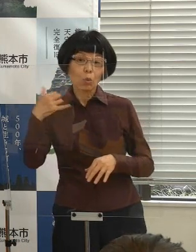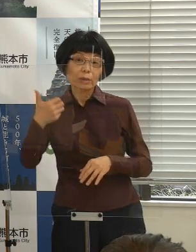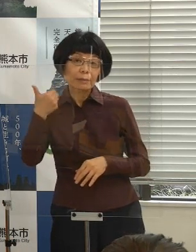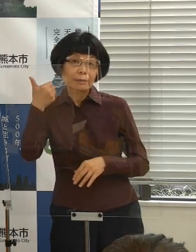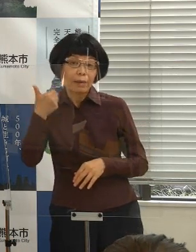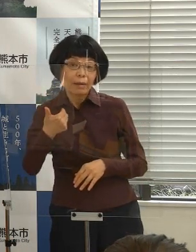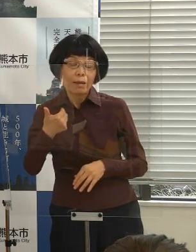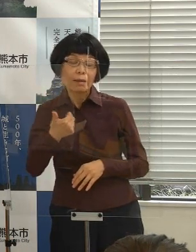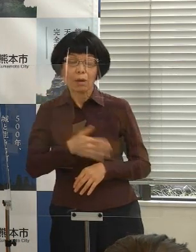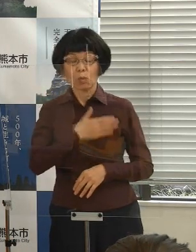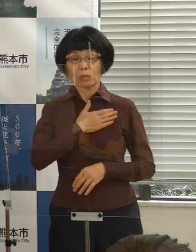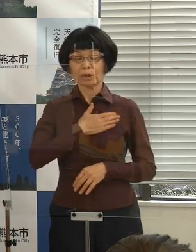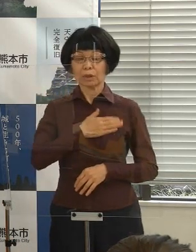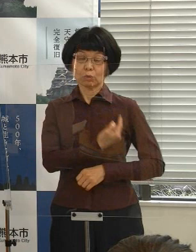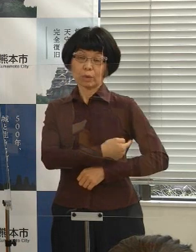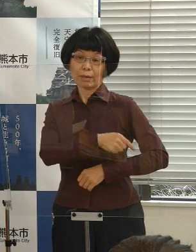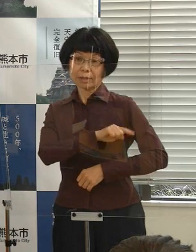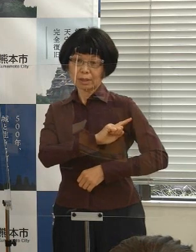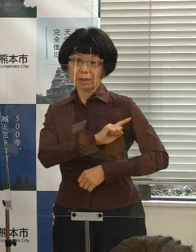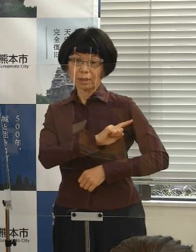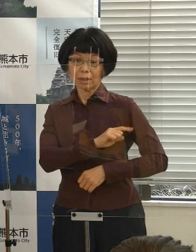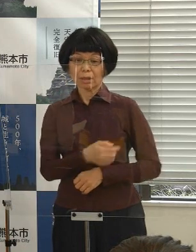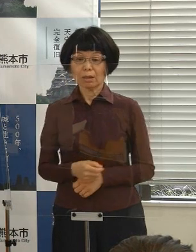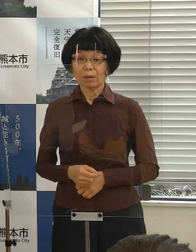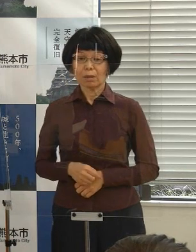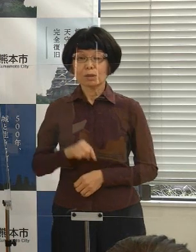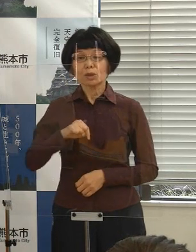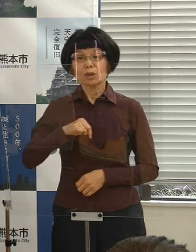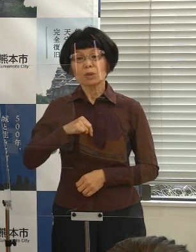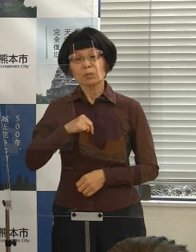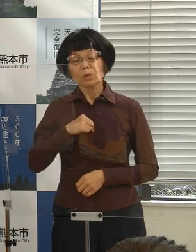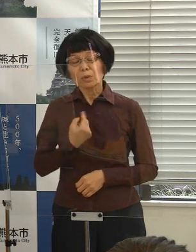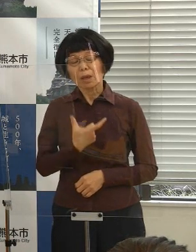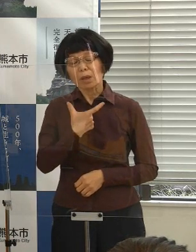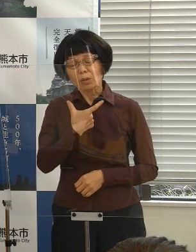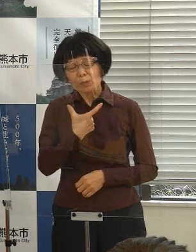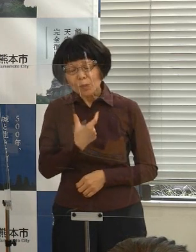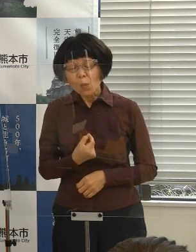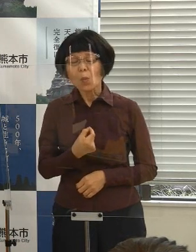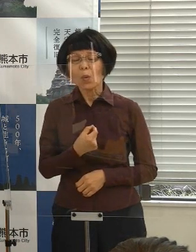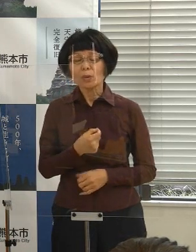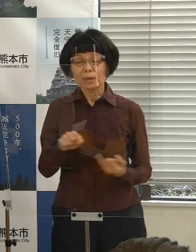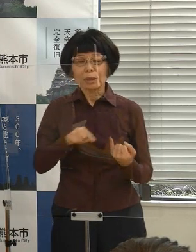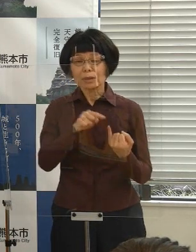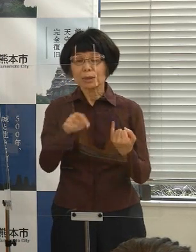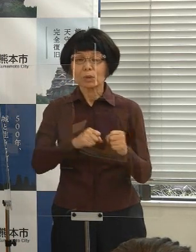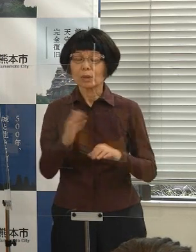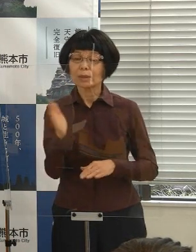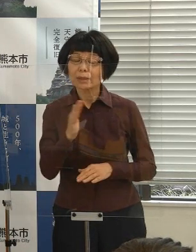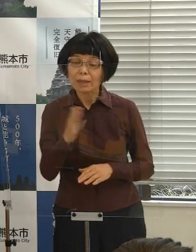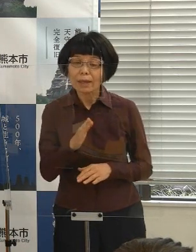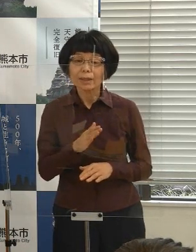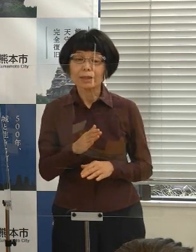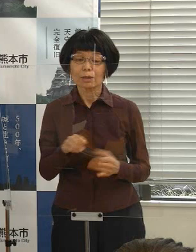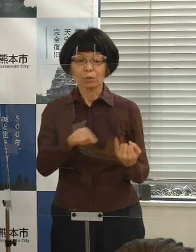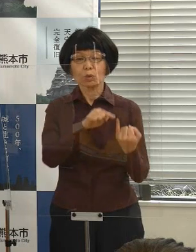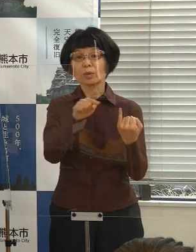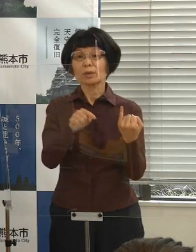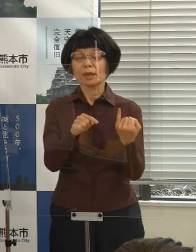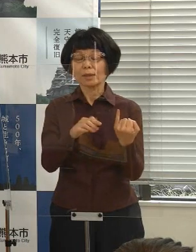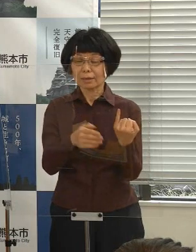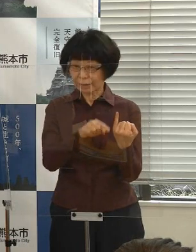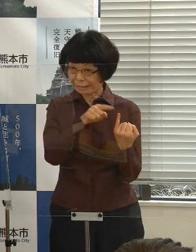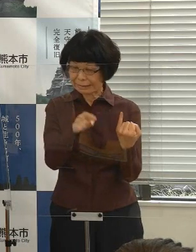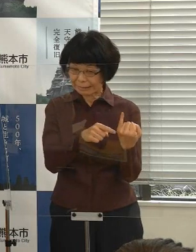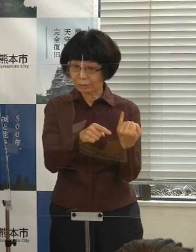まない妊娠をしたお母さん、あるいはそうした女性をどうやって守っていくのか、そし